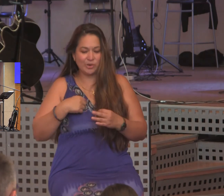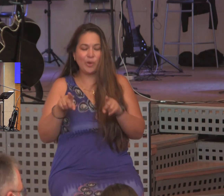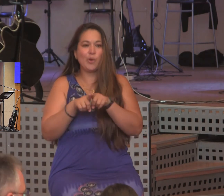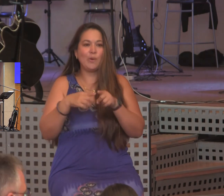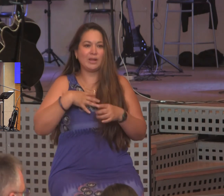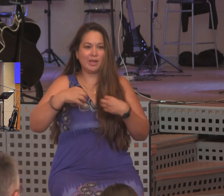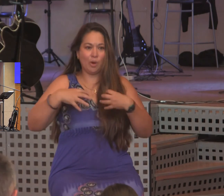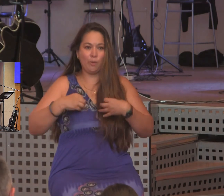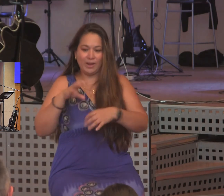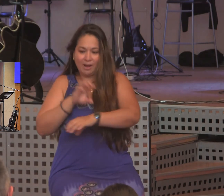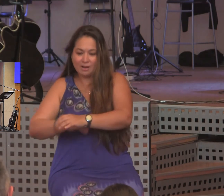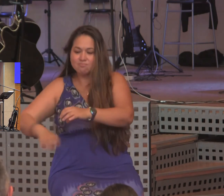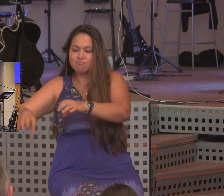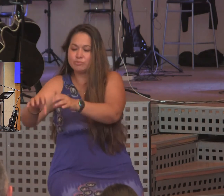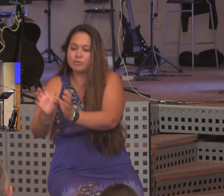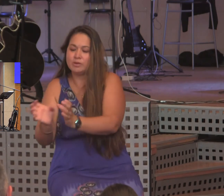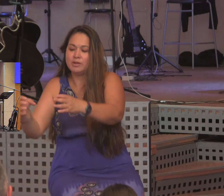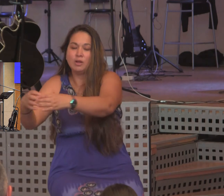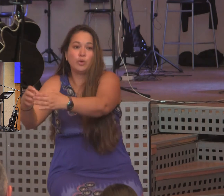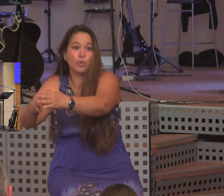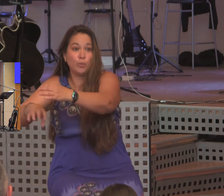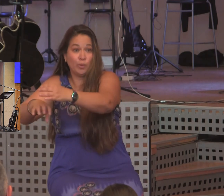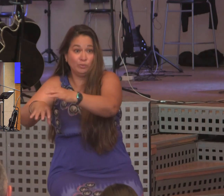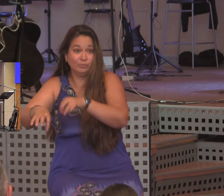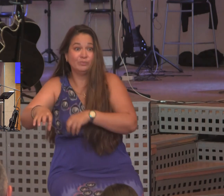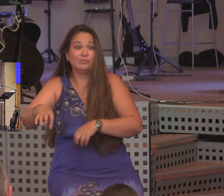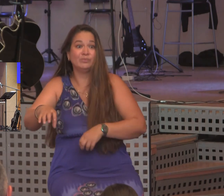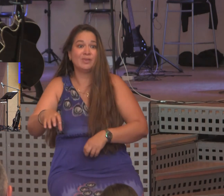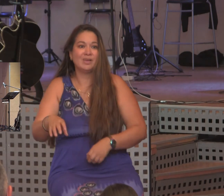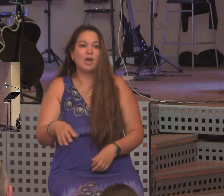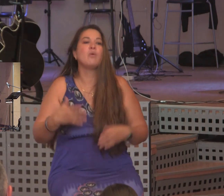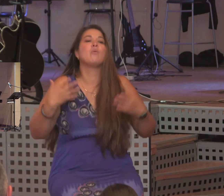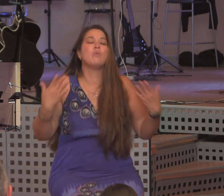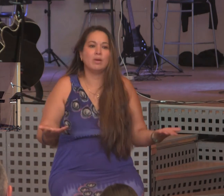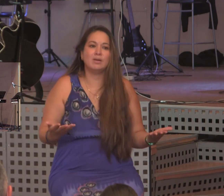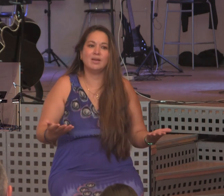escucho, que oigo su voz.